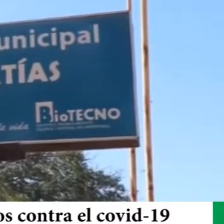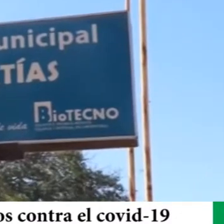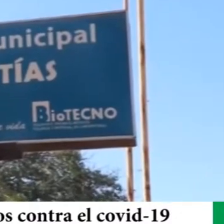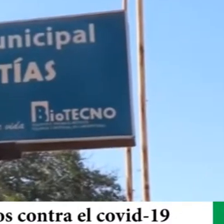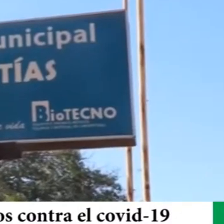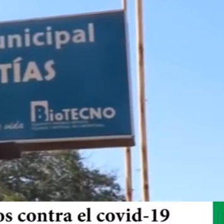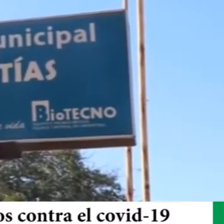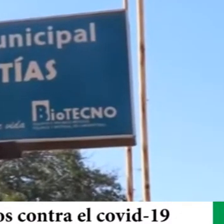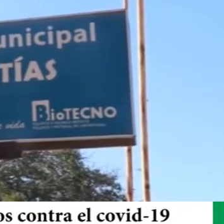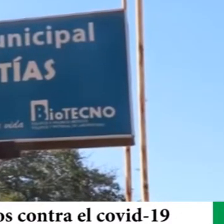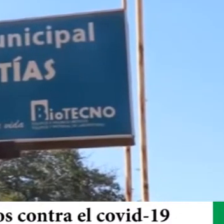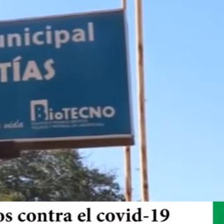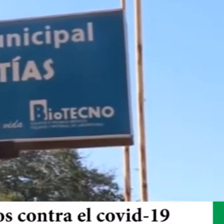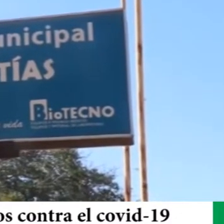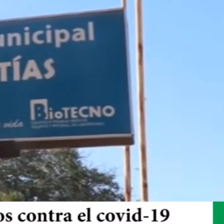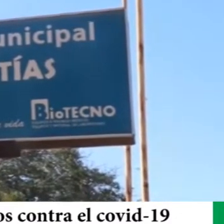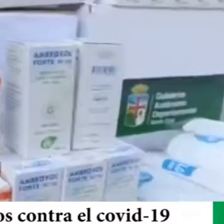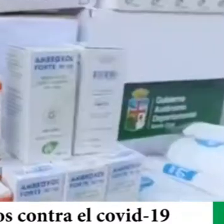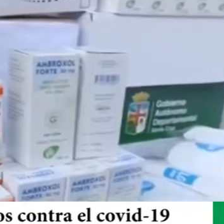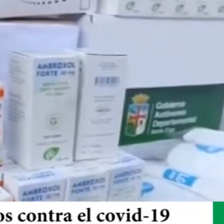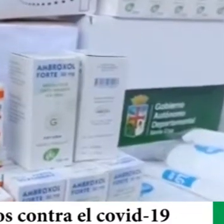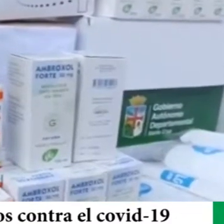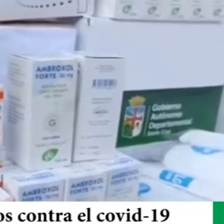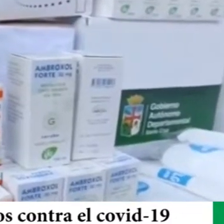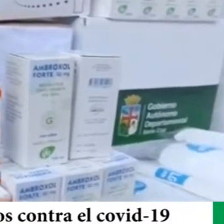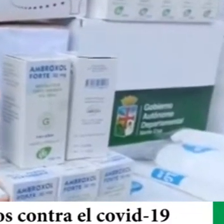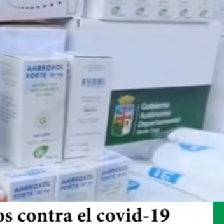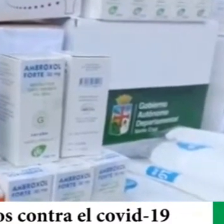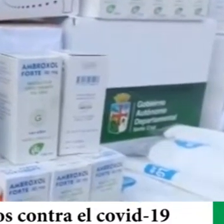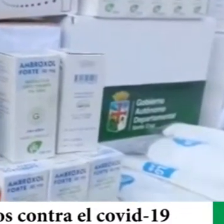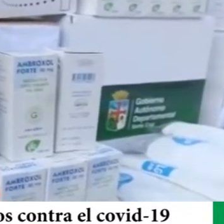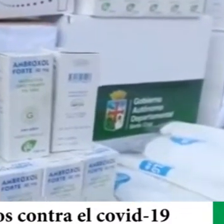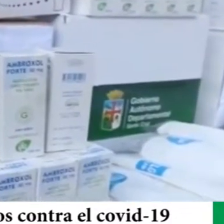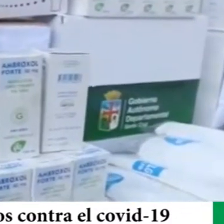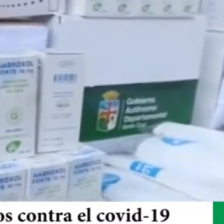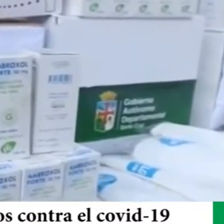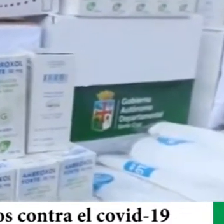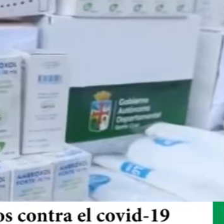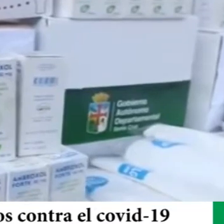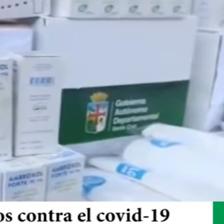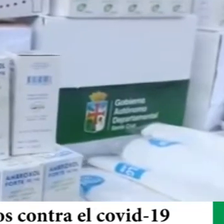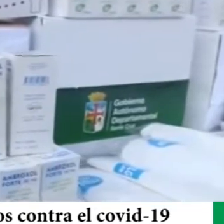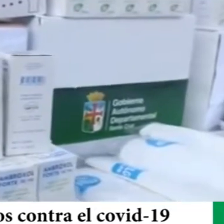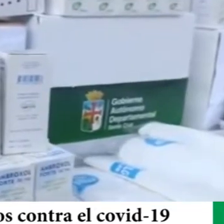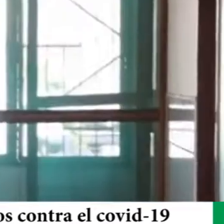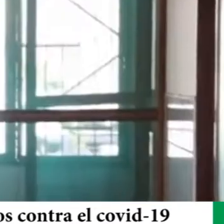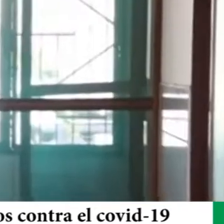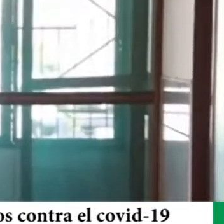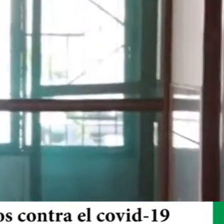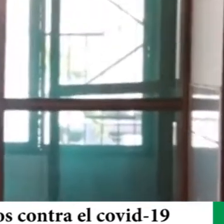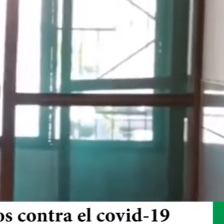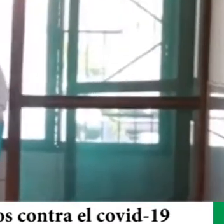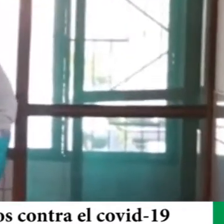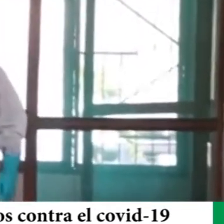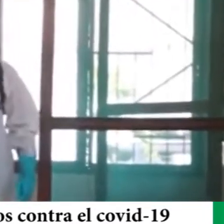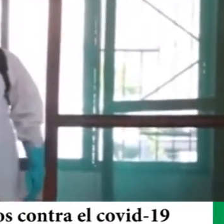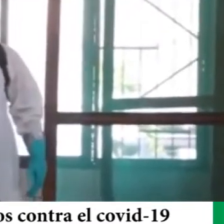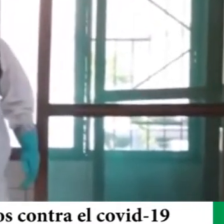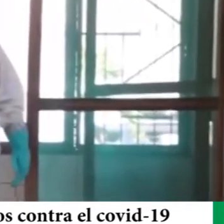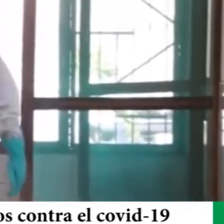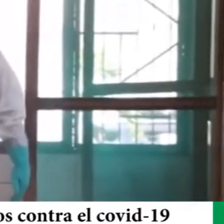Hospital Municipal junto con el doctor Echazú, representando al CEDES, con nuestros bomberos voluntarios, nuestros